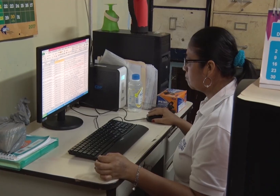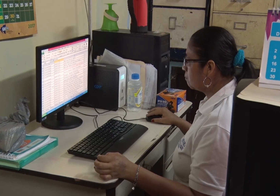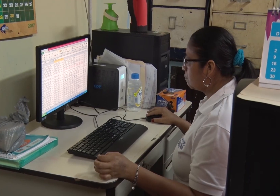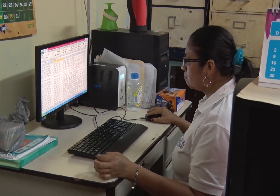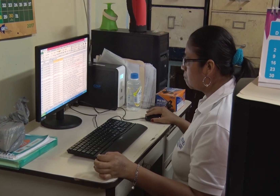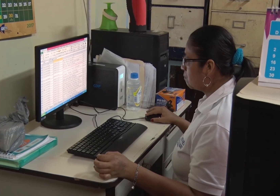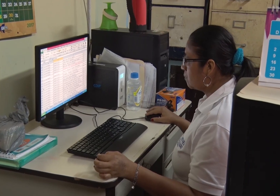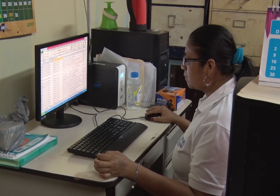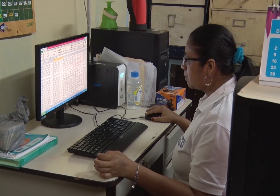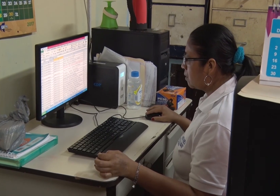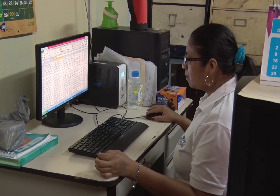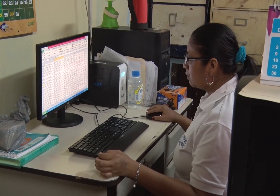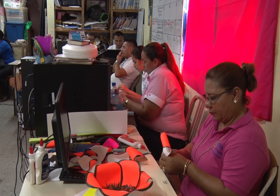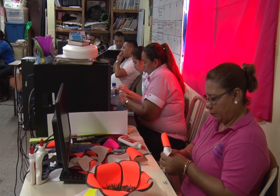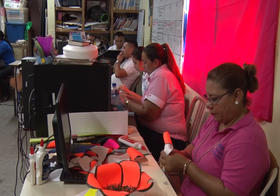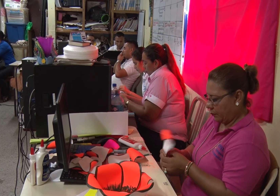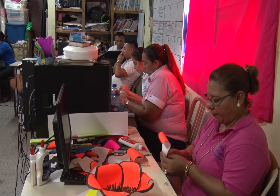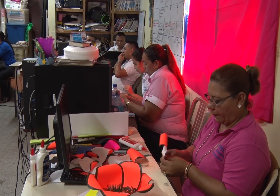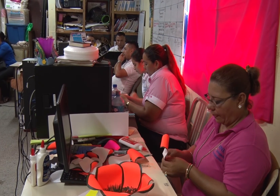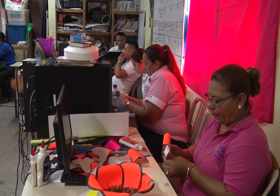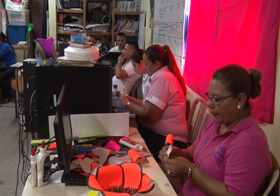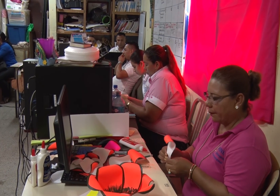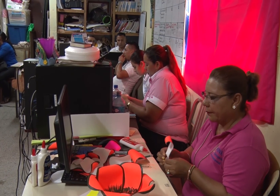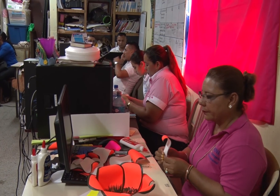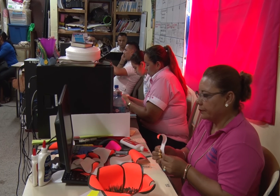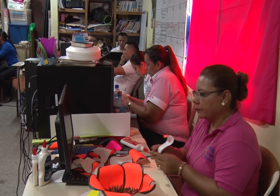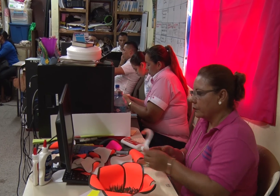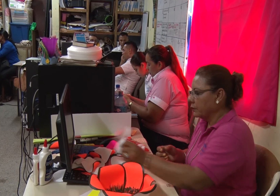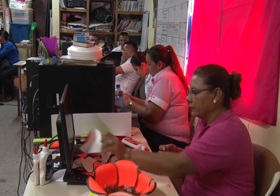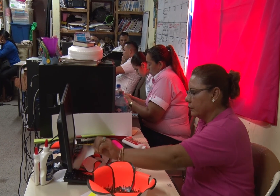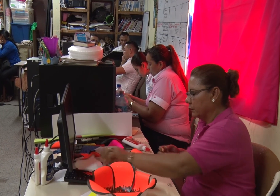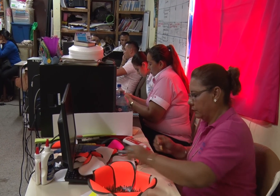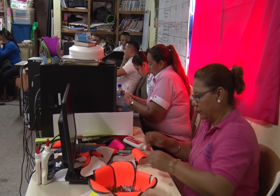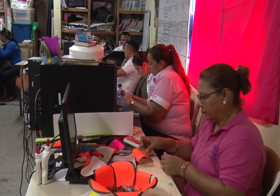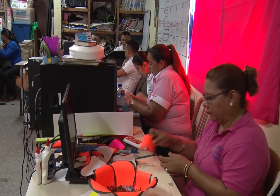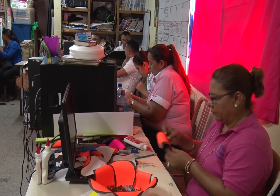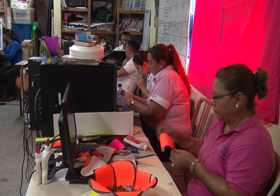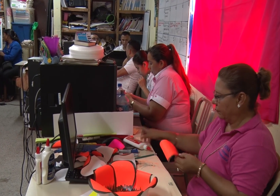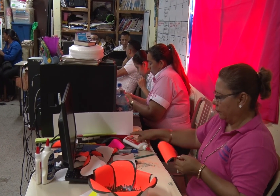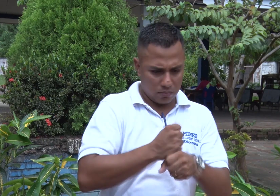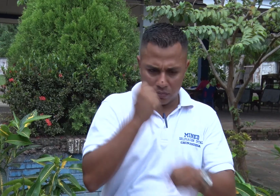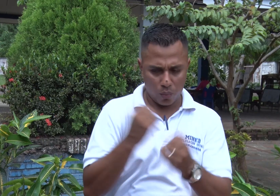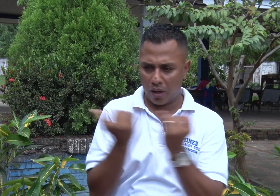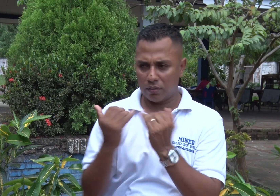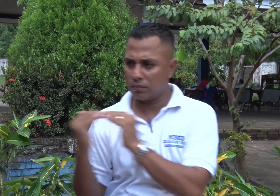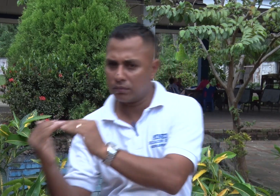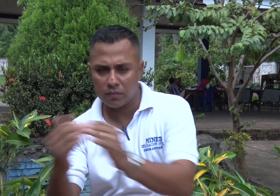Yo trabajo con un grupo que son los técnicos pedagógicos y ellos nunca me han dicho pobrecito Harlan o qué